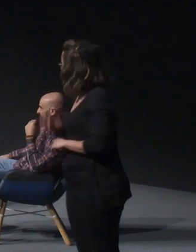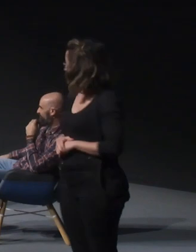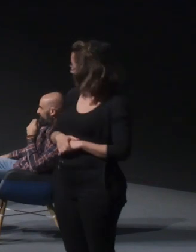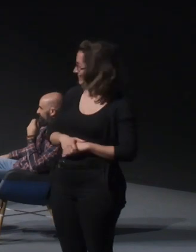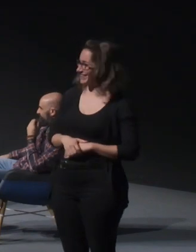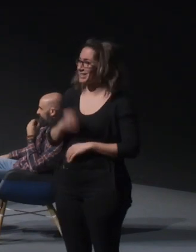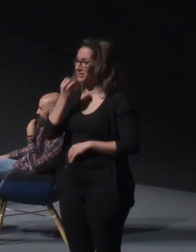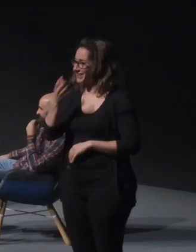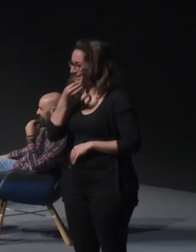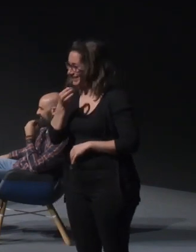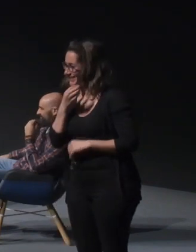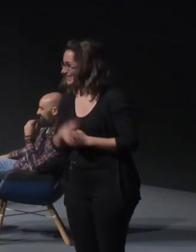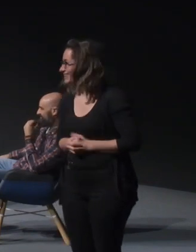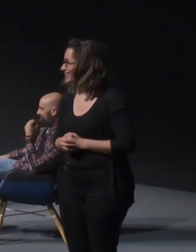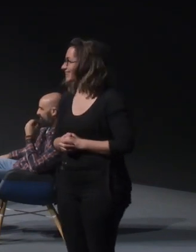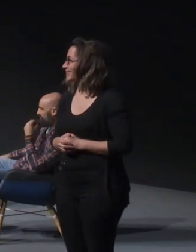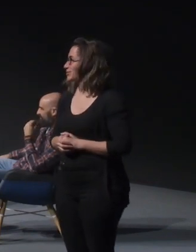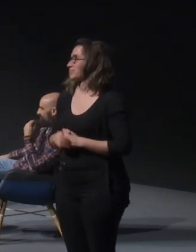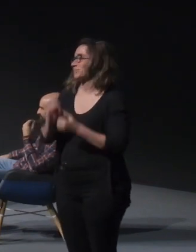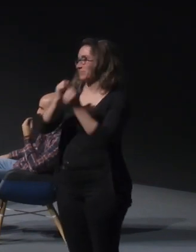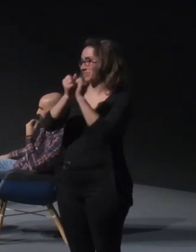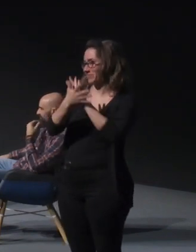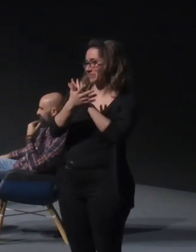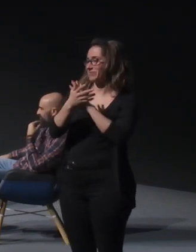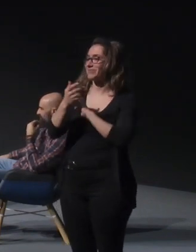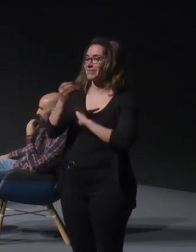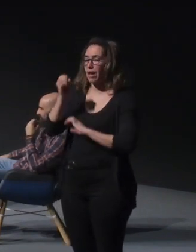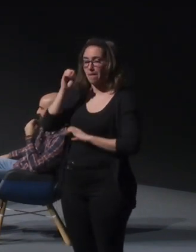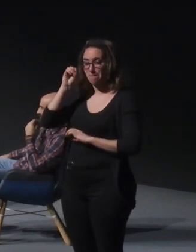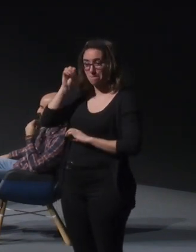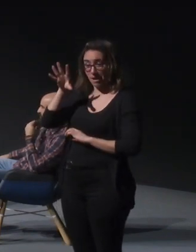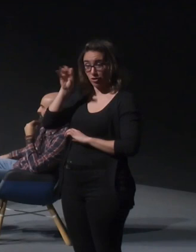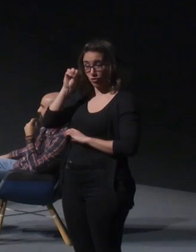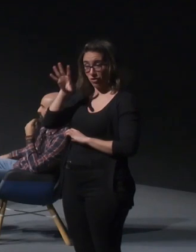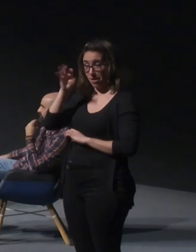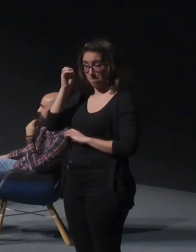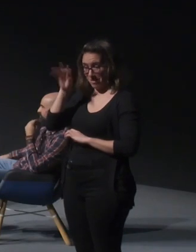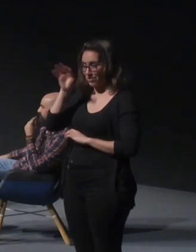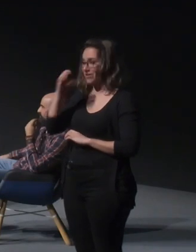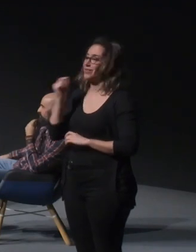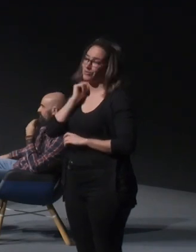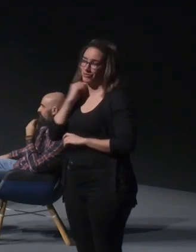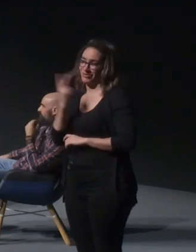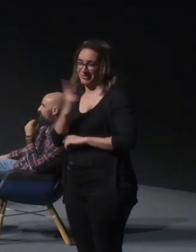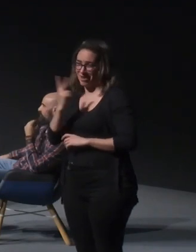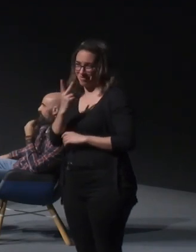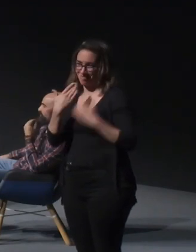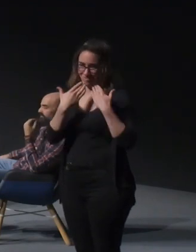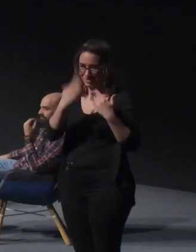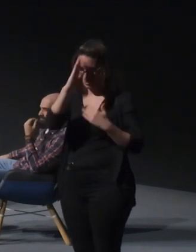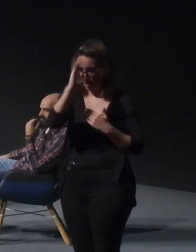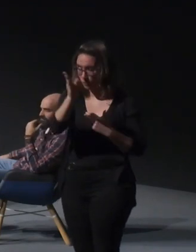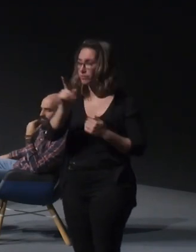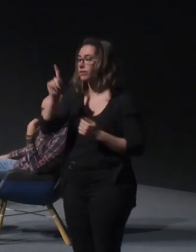Buenas tardes. Que nos van a ayudar a que esto llegue a más gente. Y, por cierto, luego vamos a tener un ratito para compartir preguntas